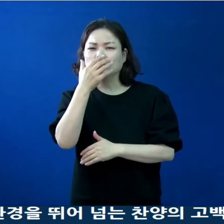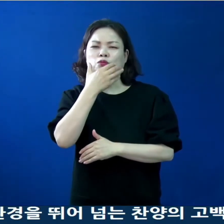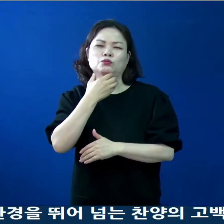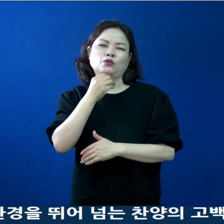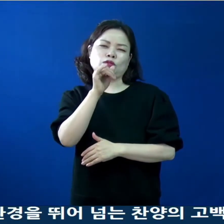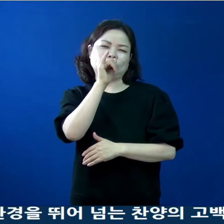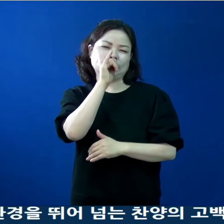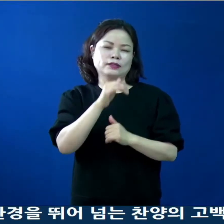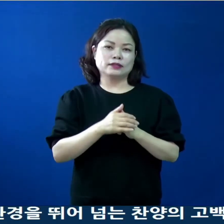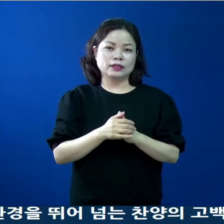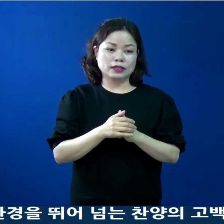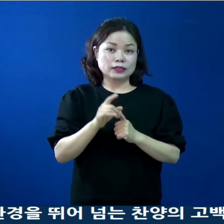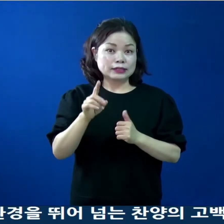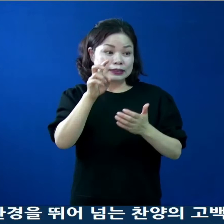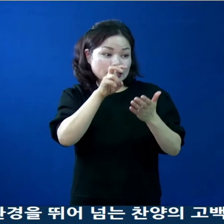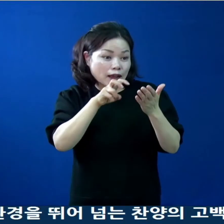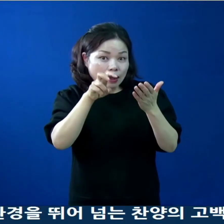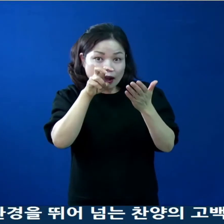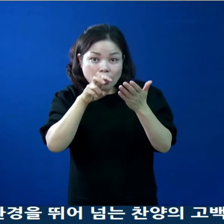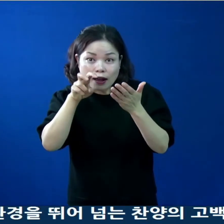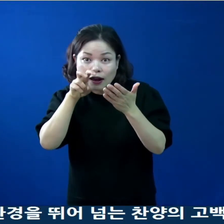것입니다. 그리고 그 찬양이,